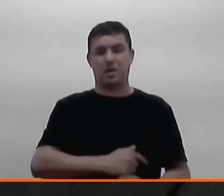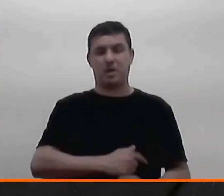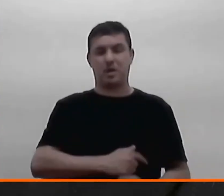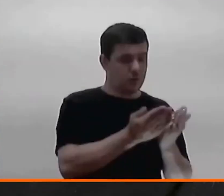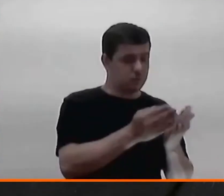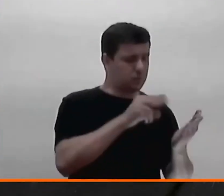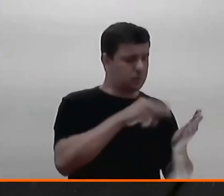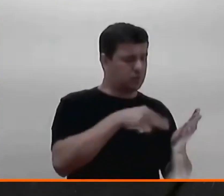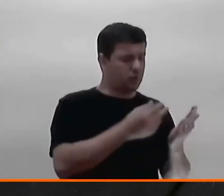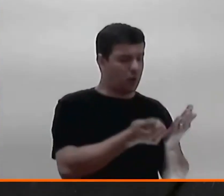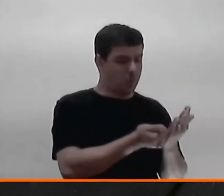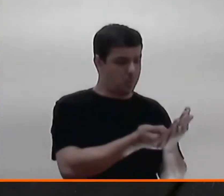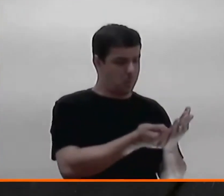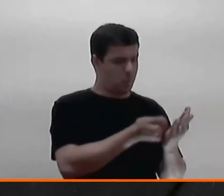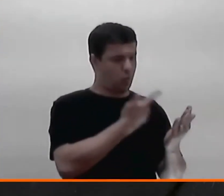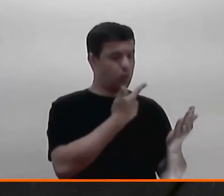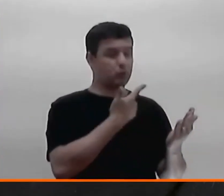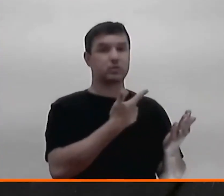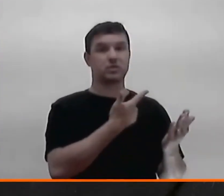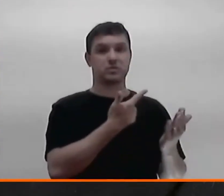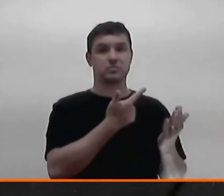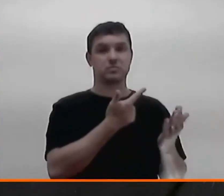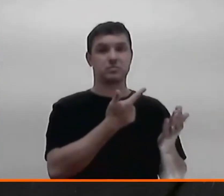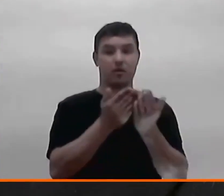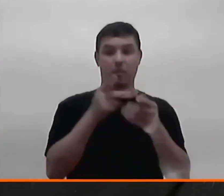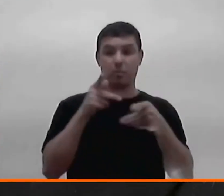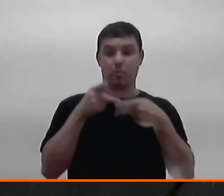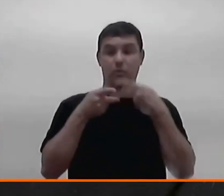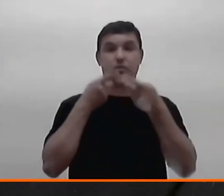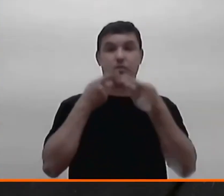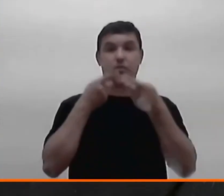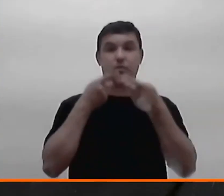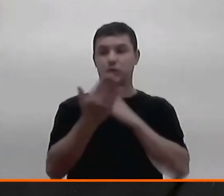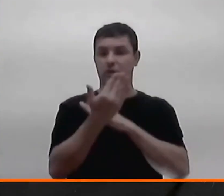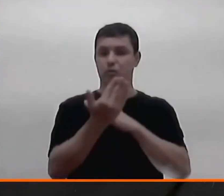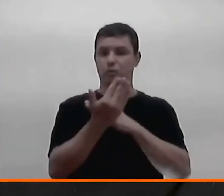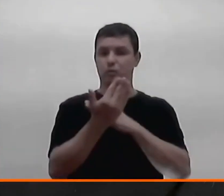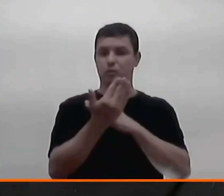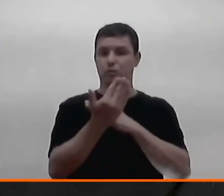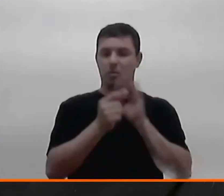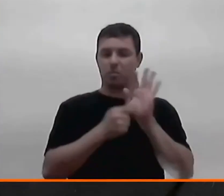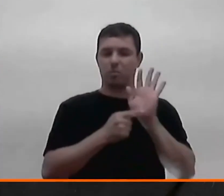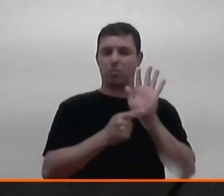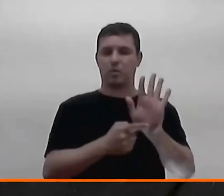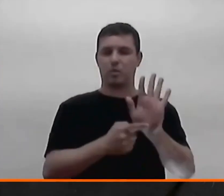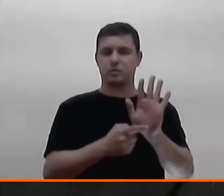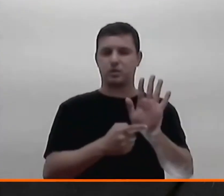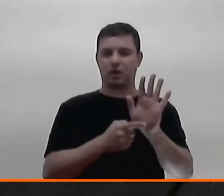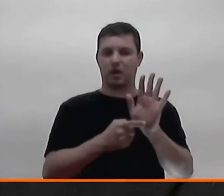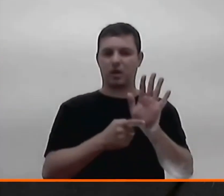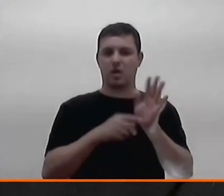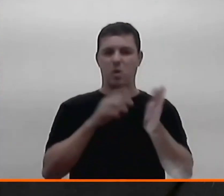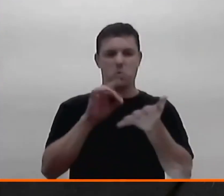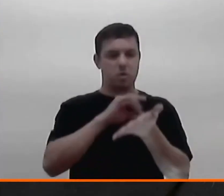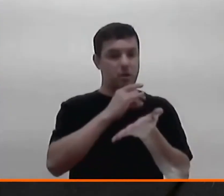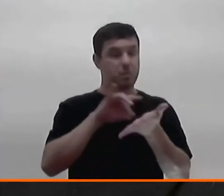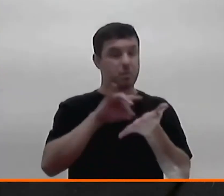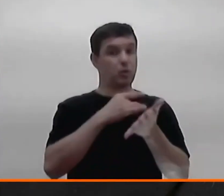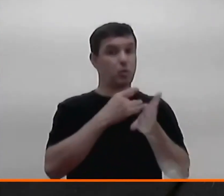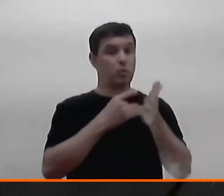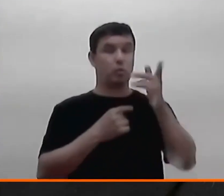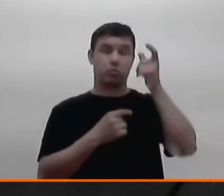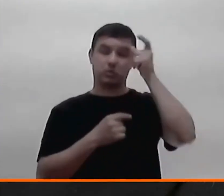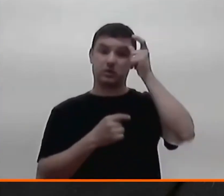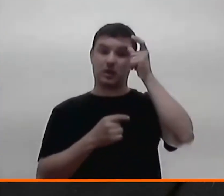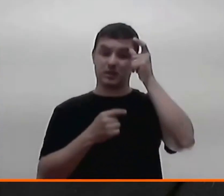de que esse inimigo está dentro de nós. Muitas vezes a gente fala, cadê você, inimigo?